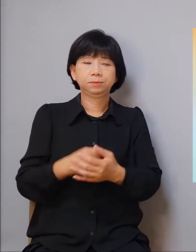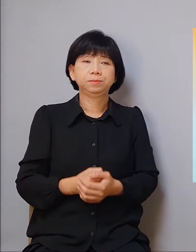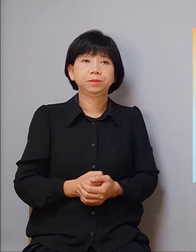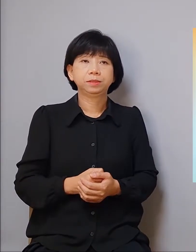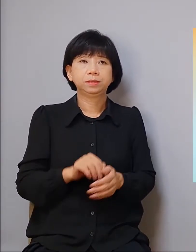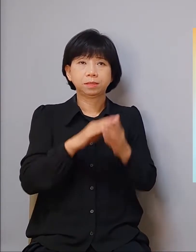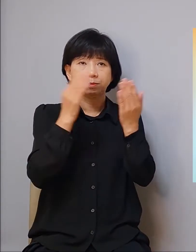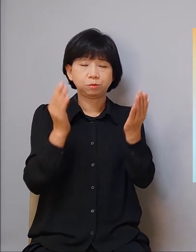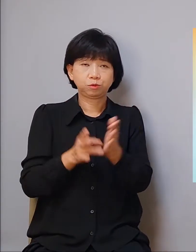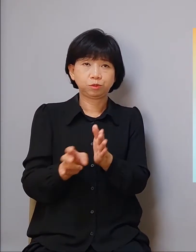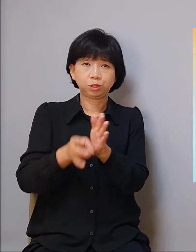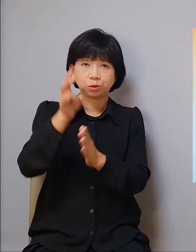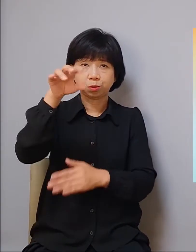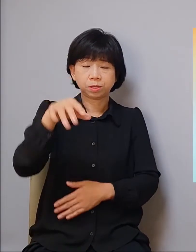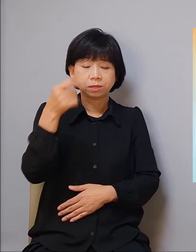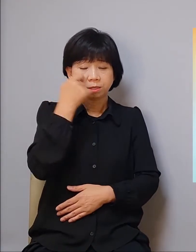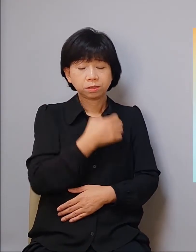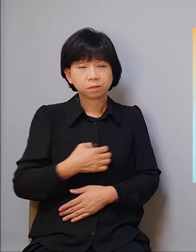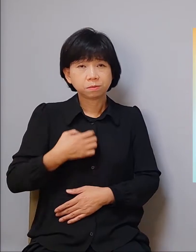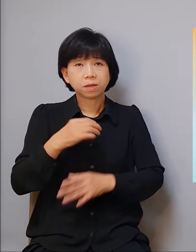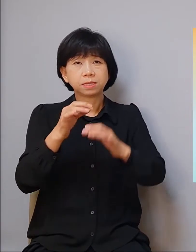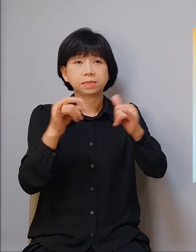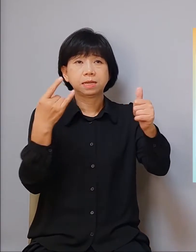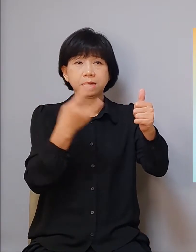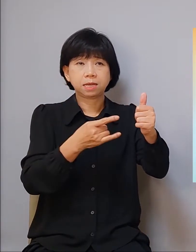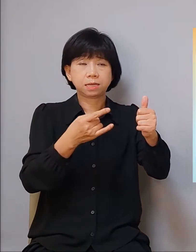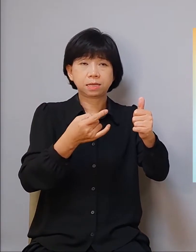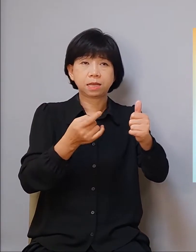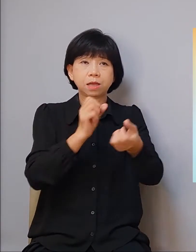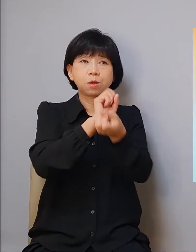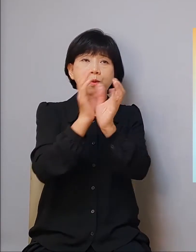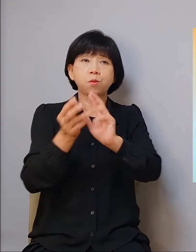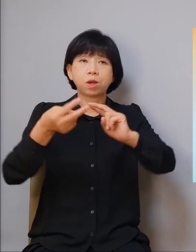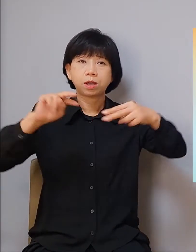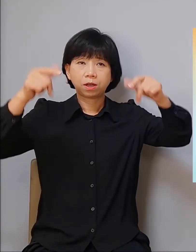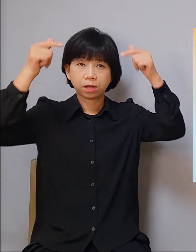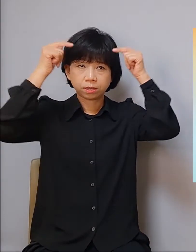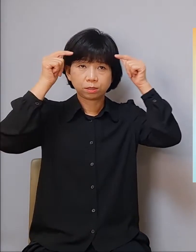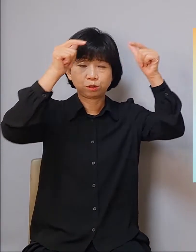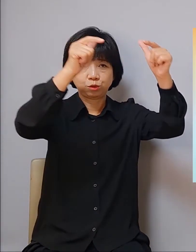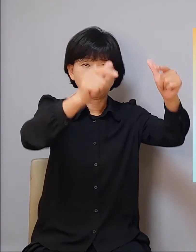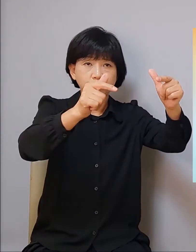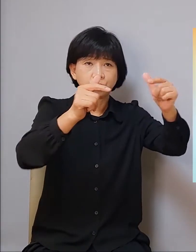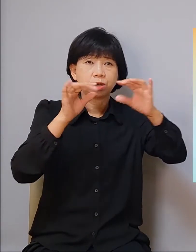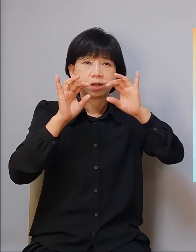읽어보겠습니다. 무릇 시온에서 슬퍼하는 자에게 화관을 주어 그